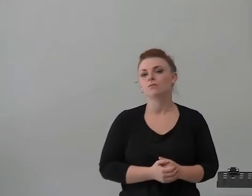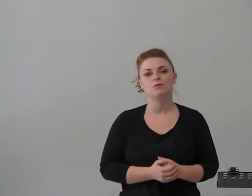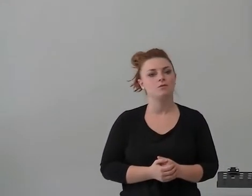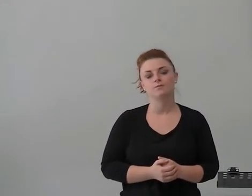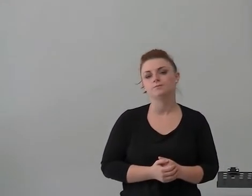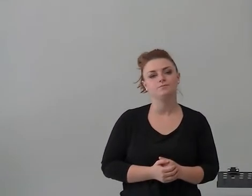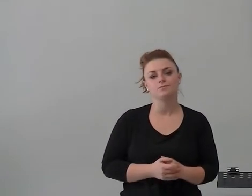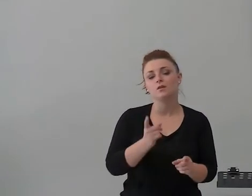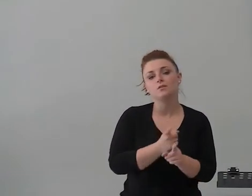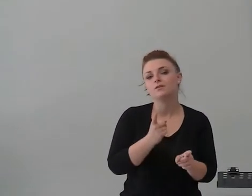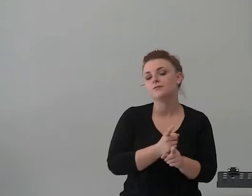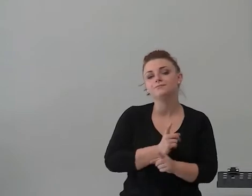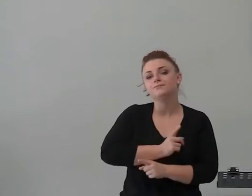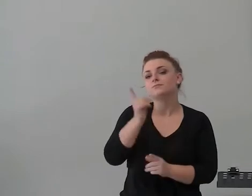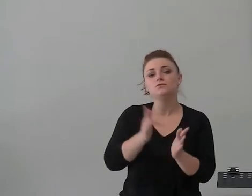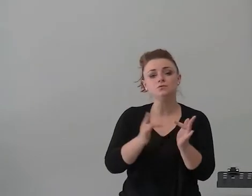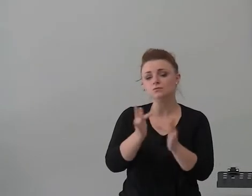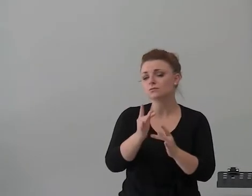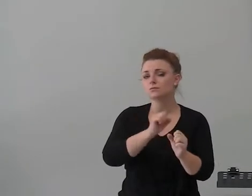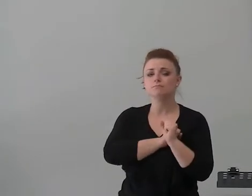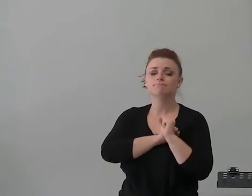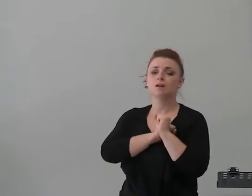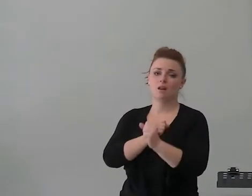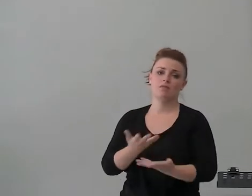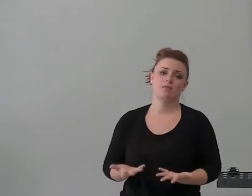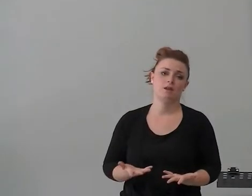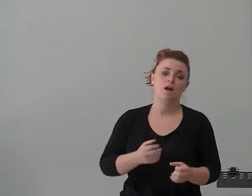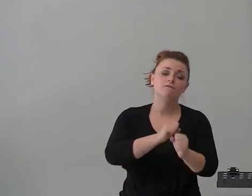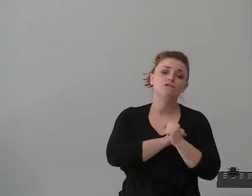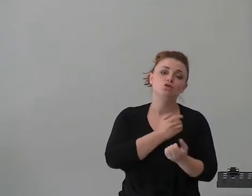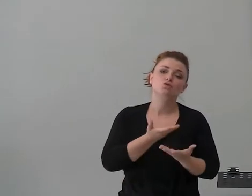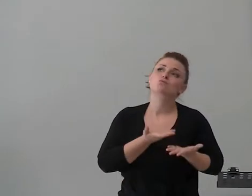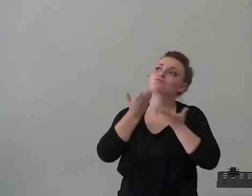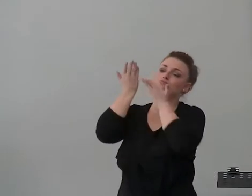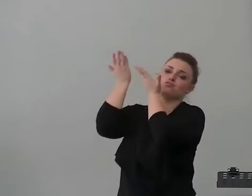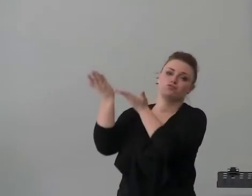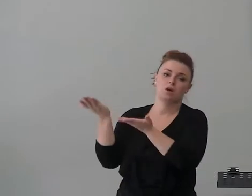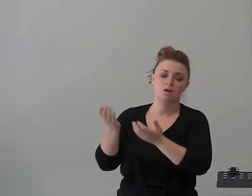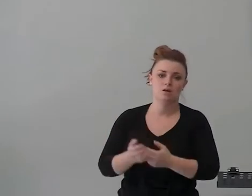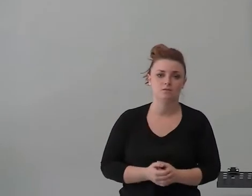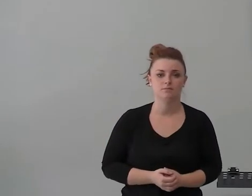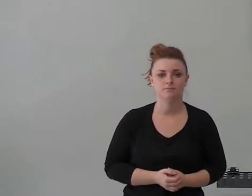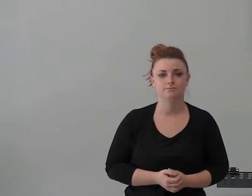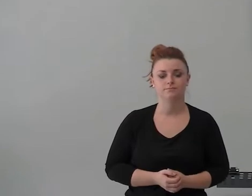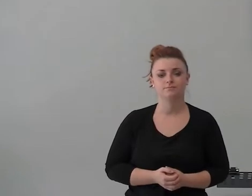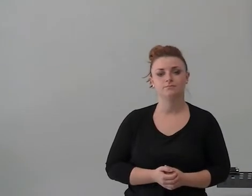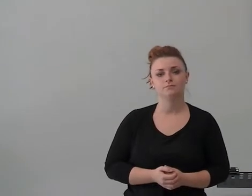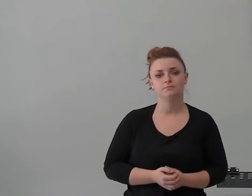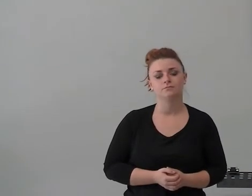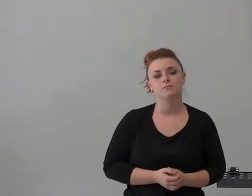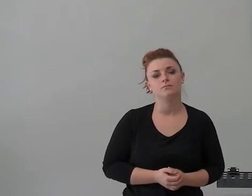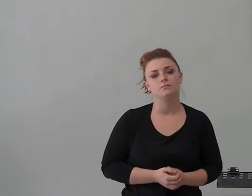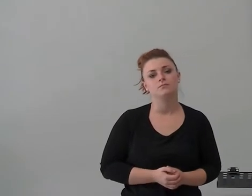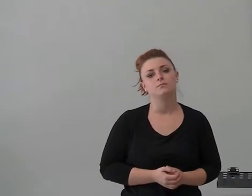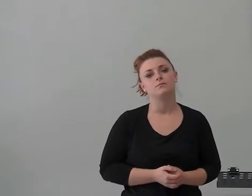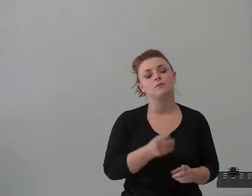Devo credere in Gesù. Devo mettere la mia fiducia in Gesù. Devo mettere Gesù